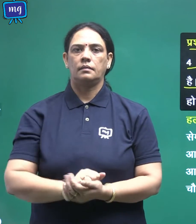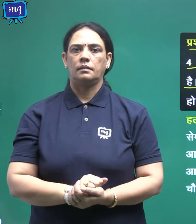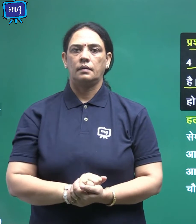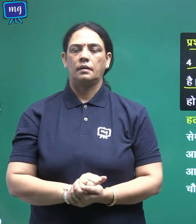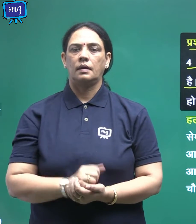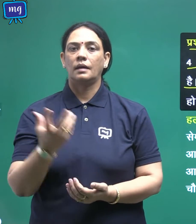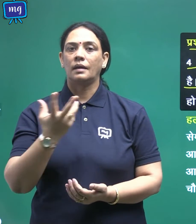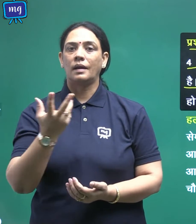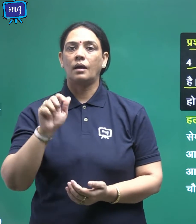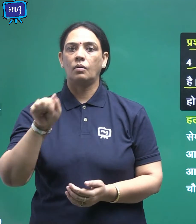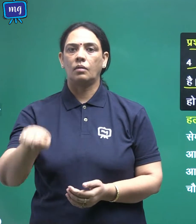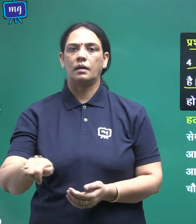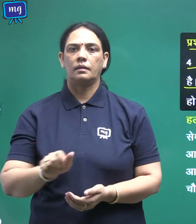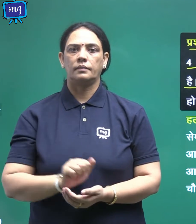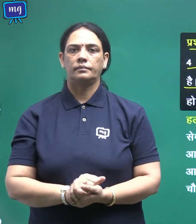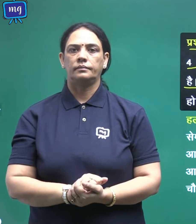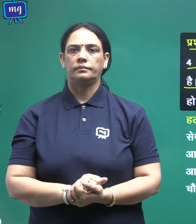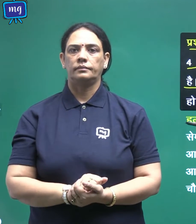कितना होगा?